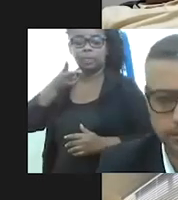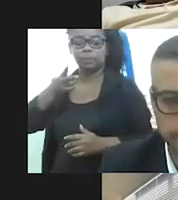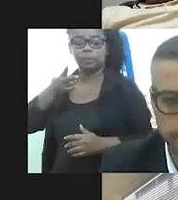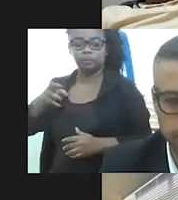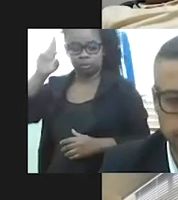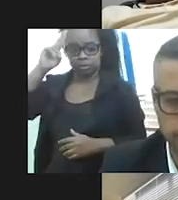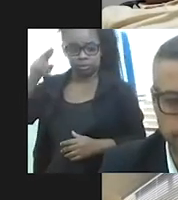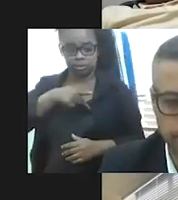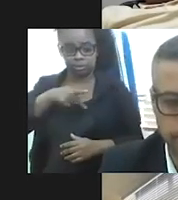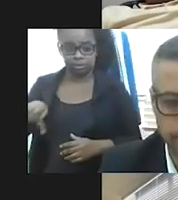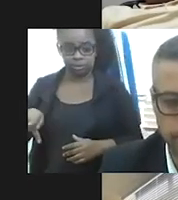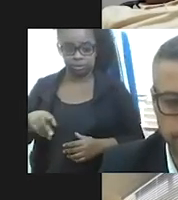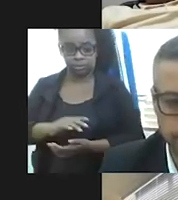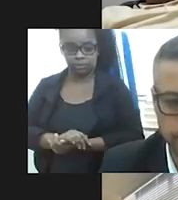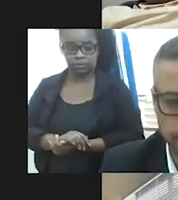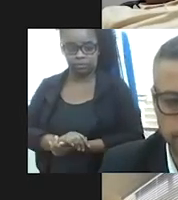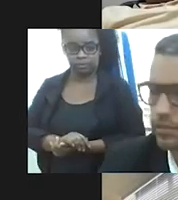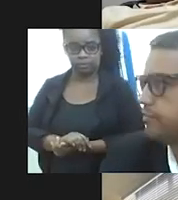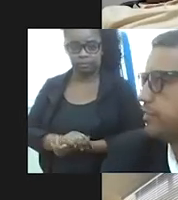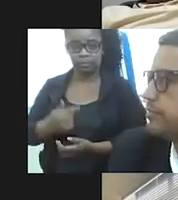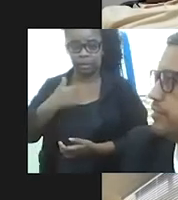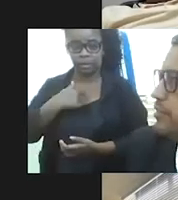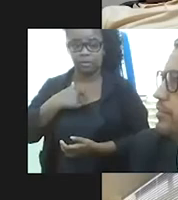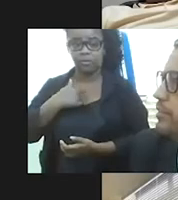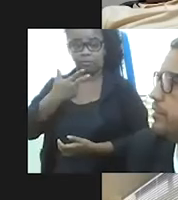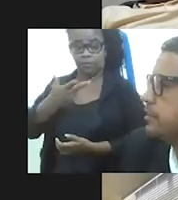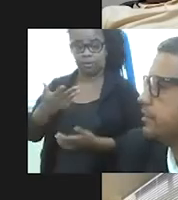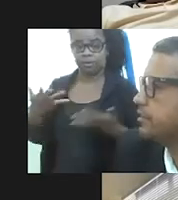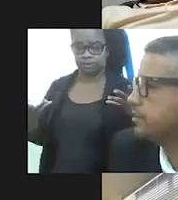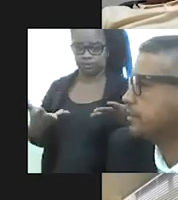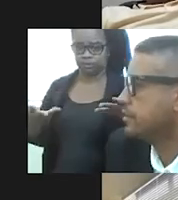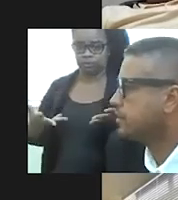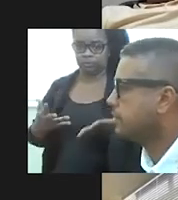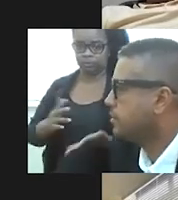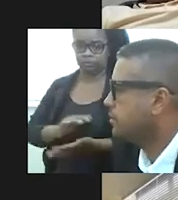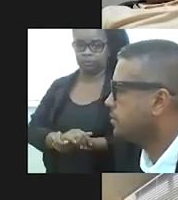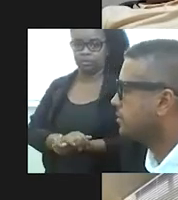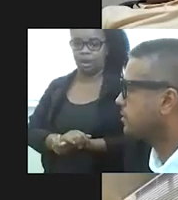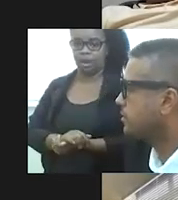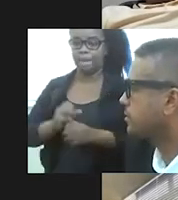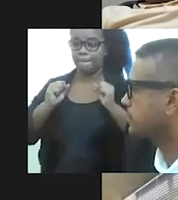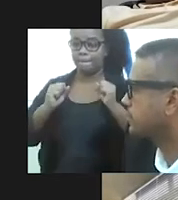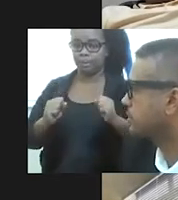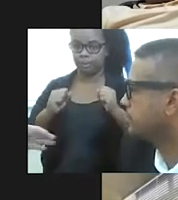presidente, faço uso da palavra para